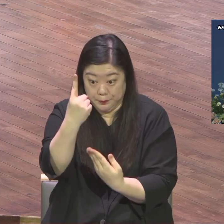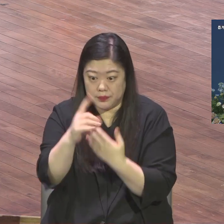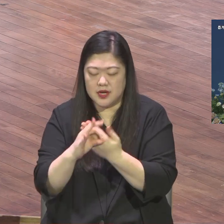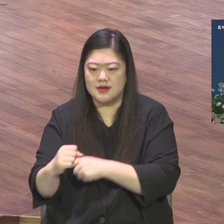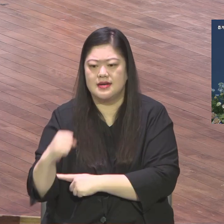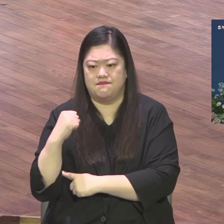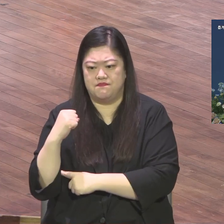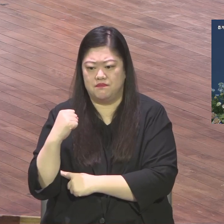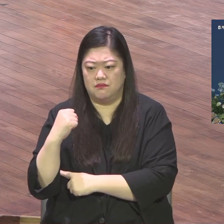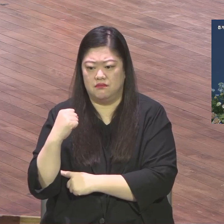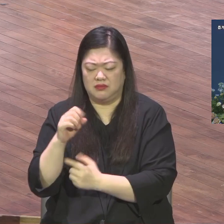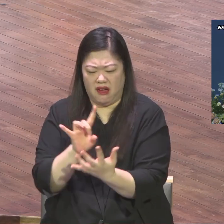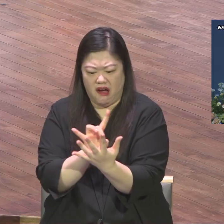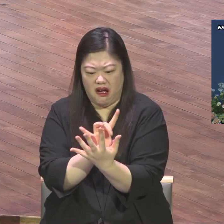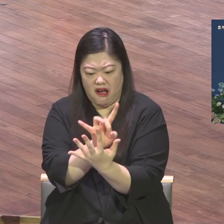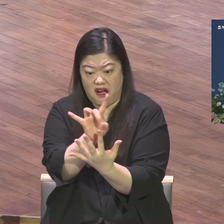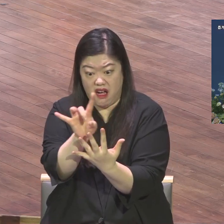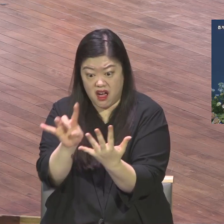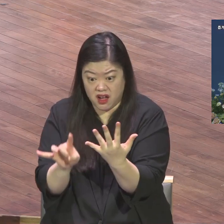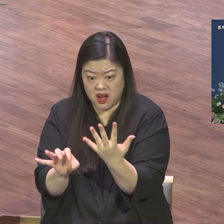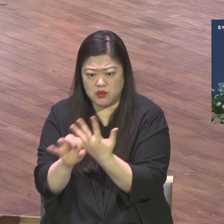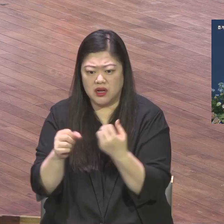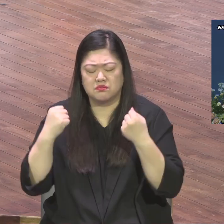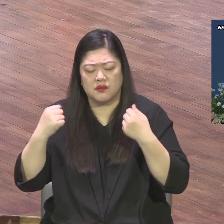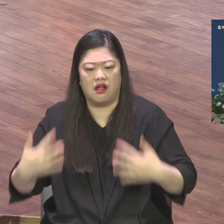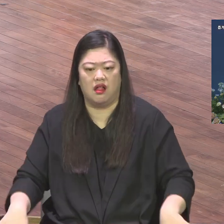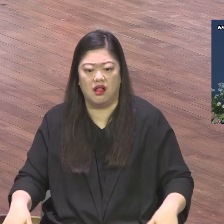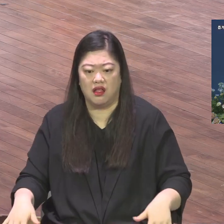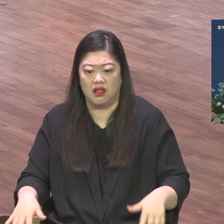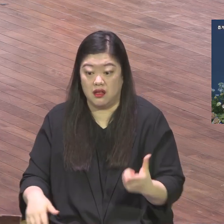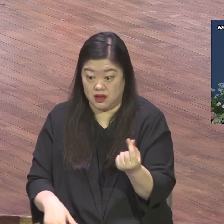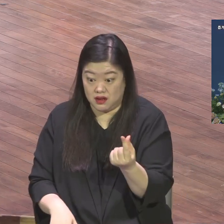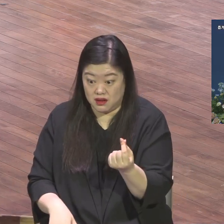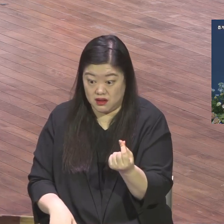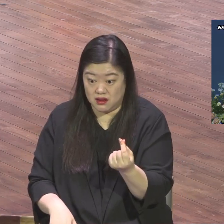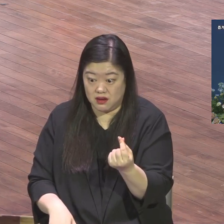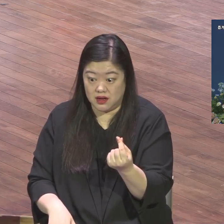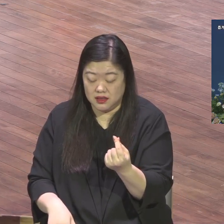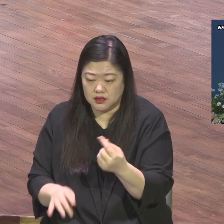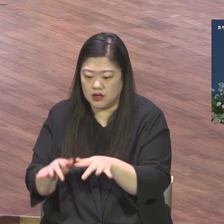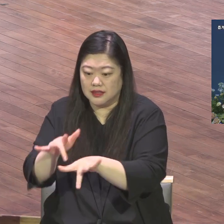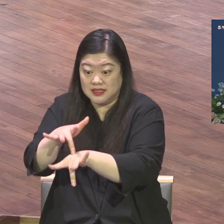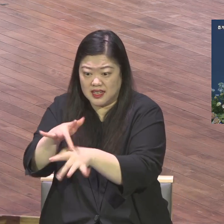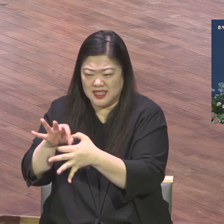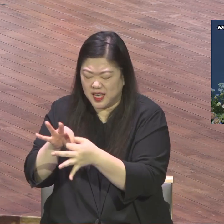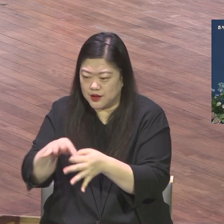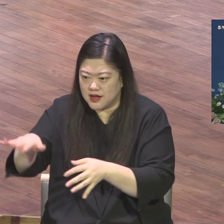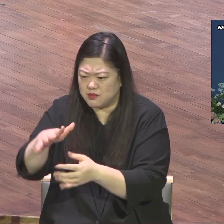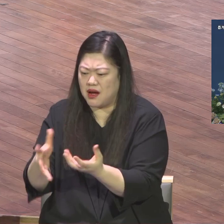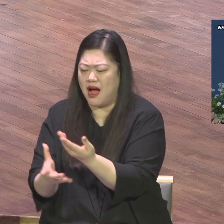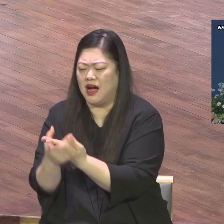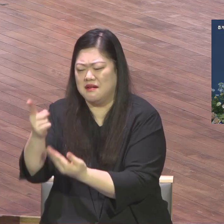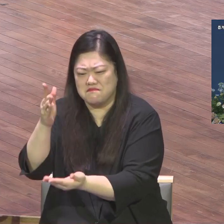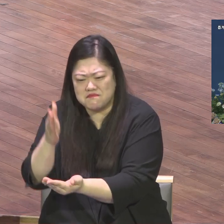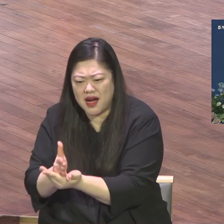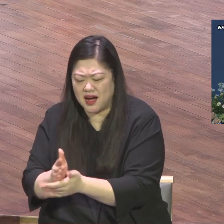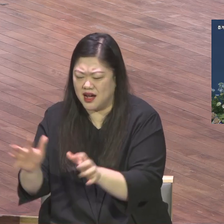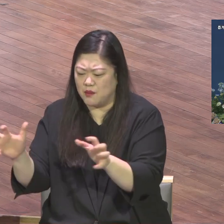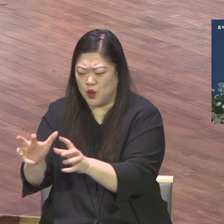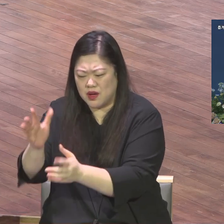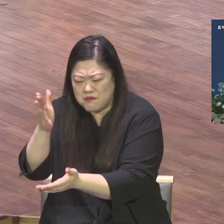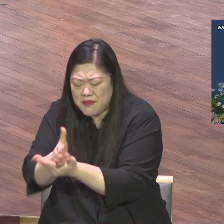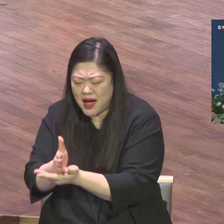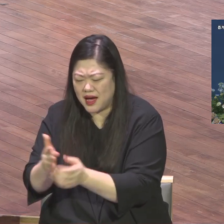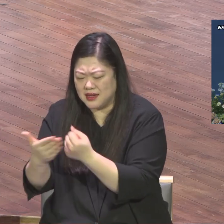나라 확장하는데 그야말로 더더지야 하긴 하겠지만은 계속 미뤄진단 말이에요. 이 사단 마귀가